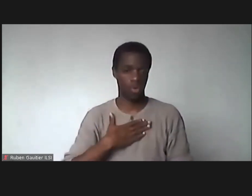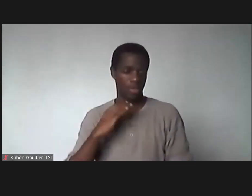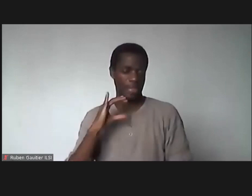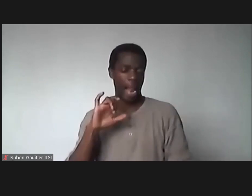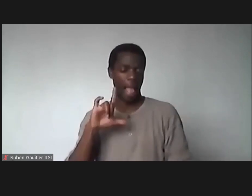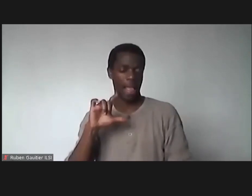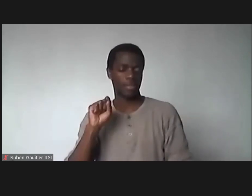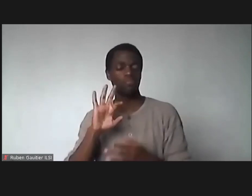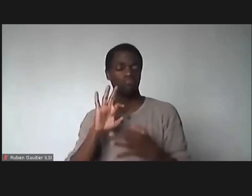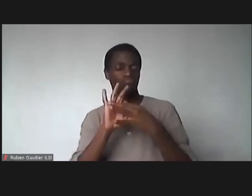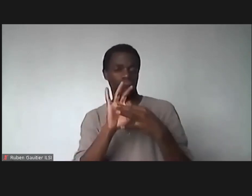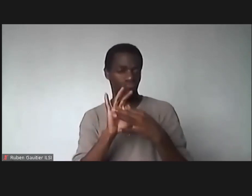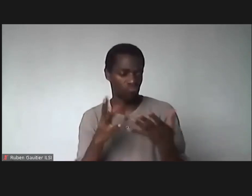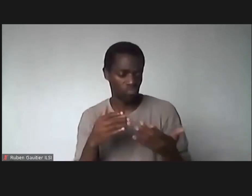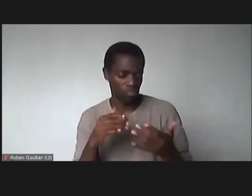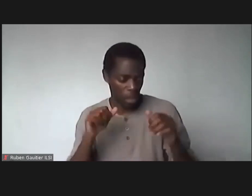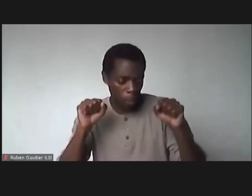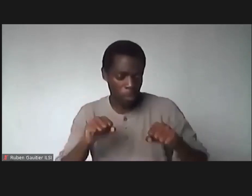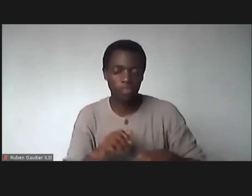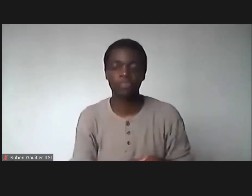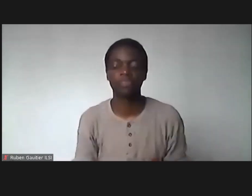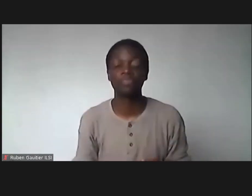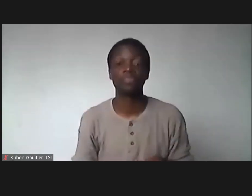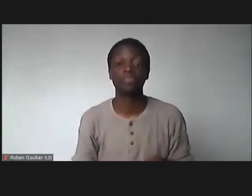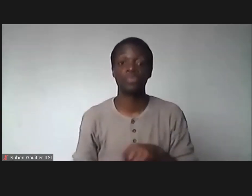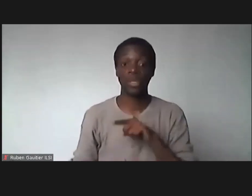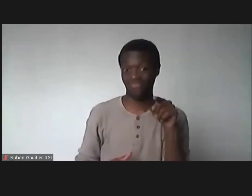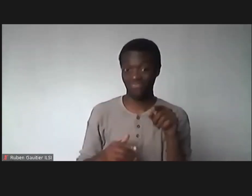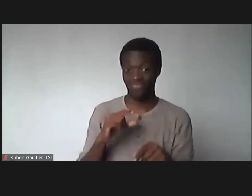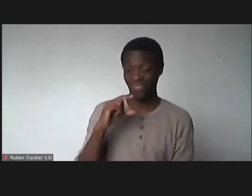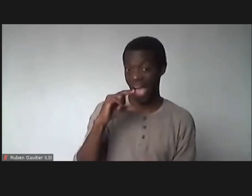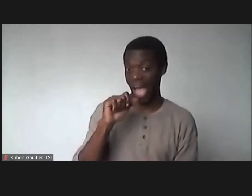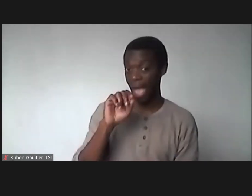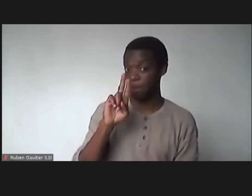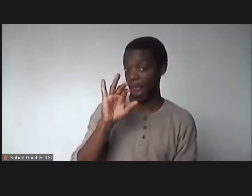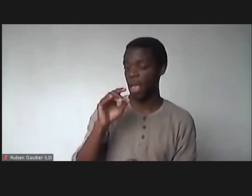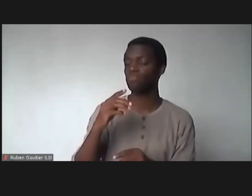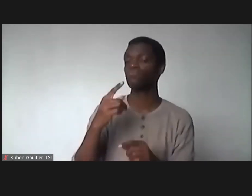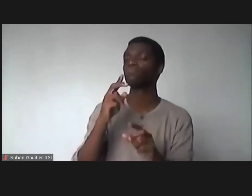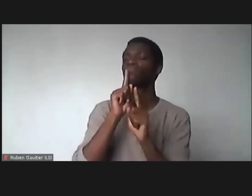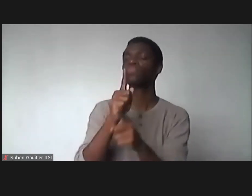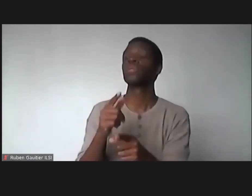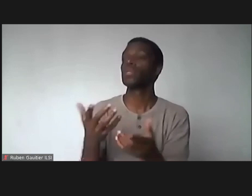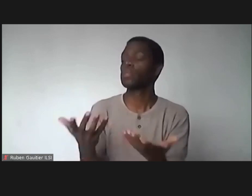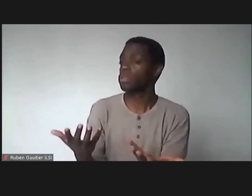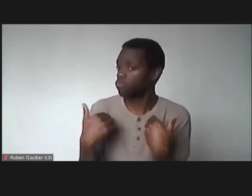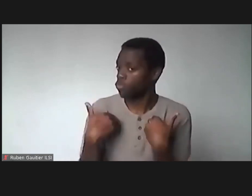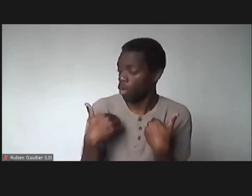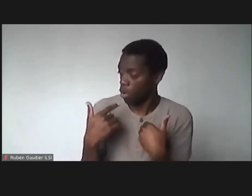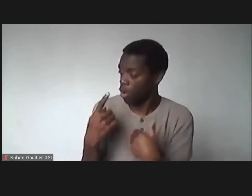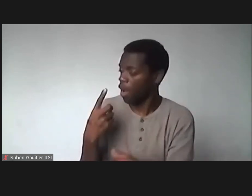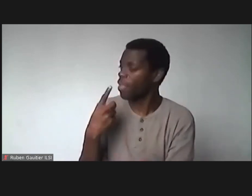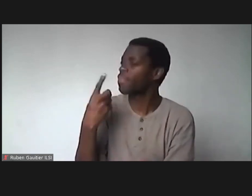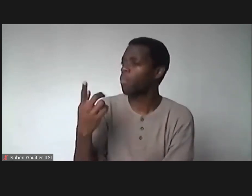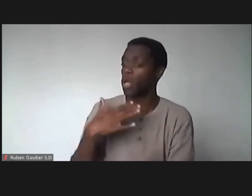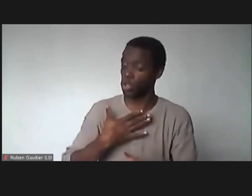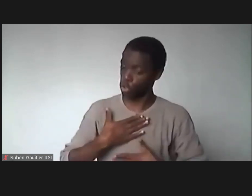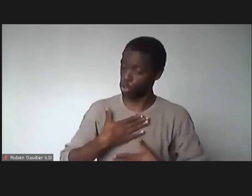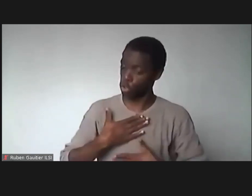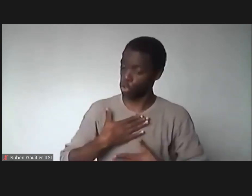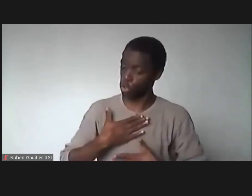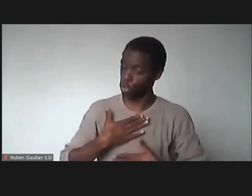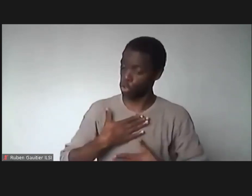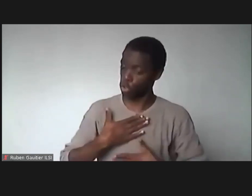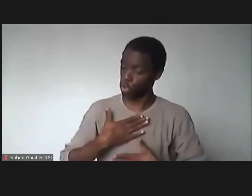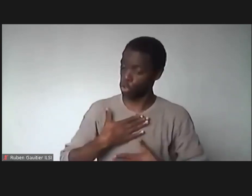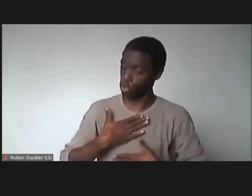sido diputada nacional y nunca logré que me dieran bolilla ni me recibieran por este tema. No, no, entonces, es muy difícil.